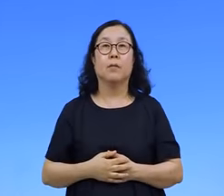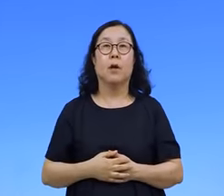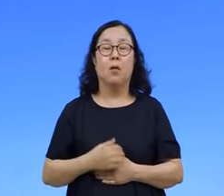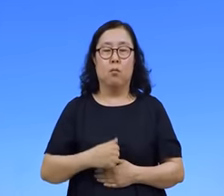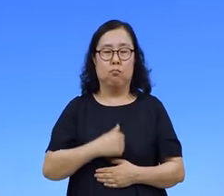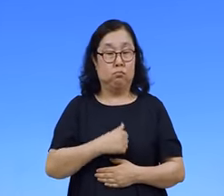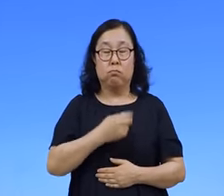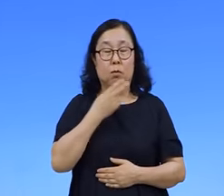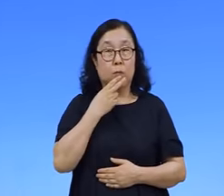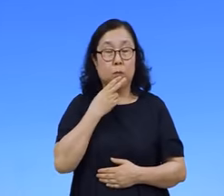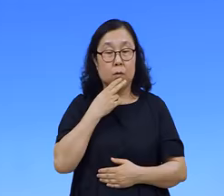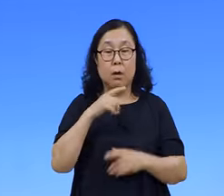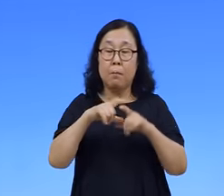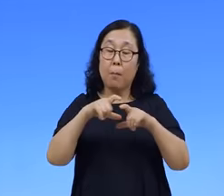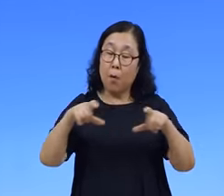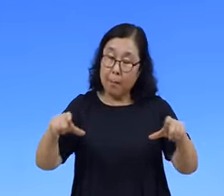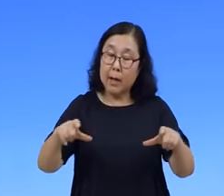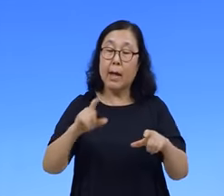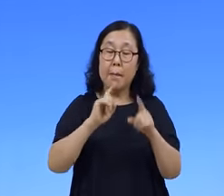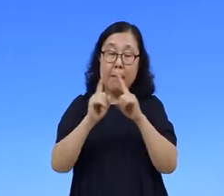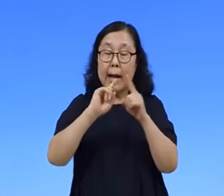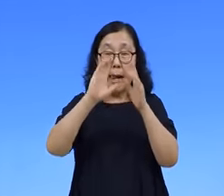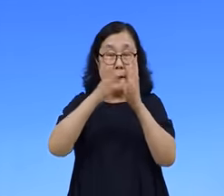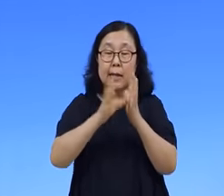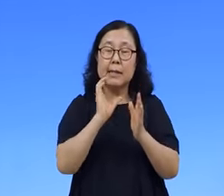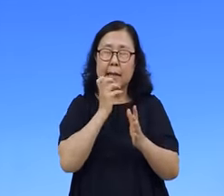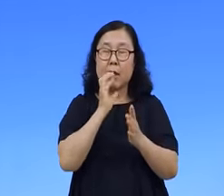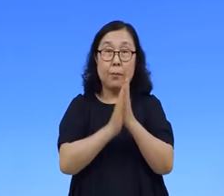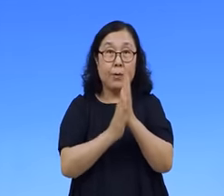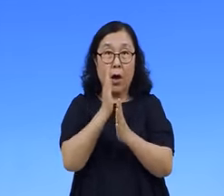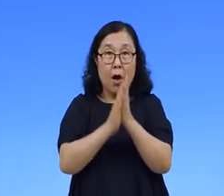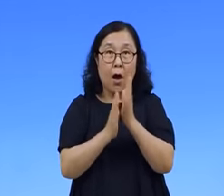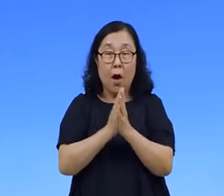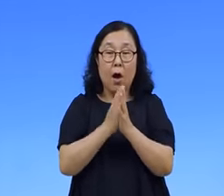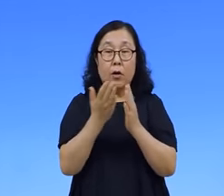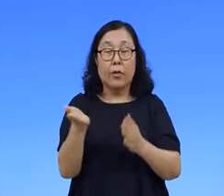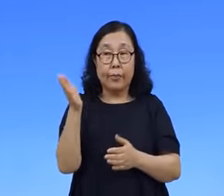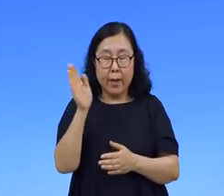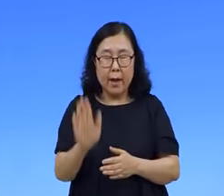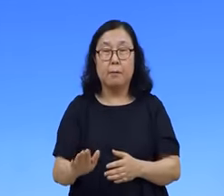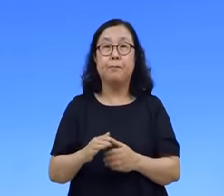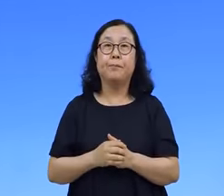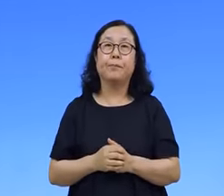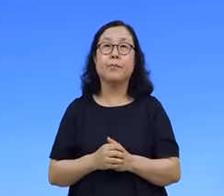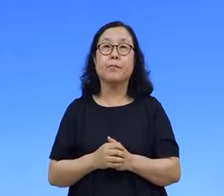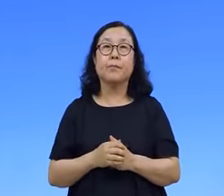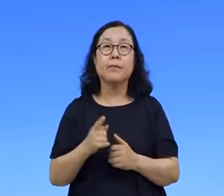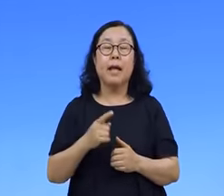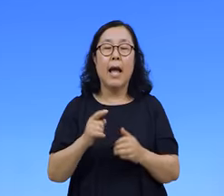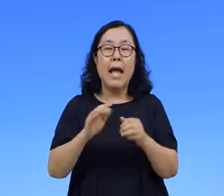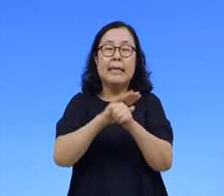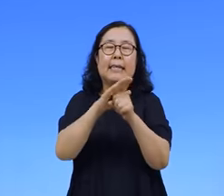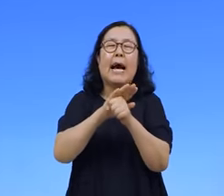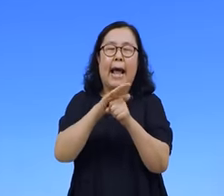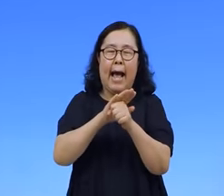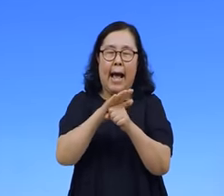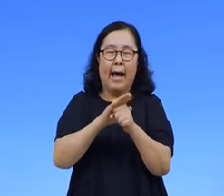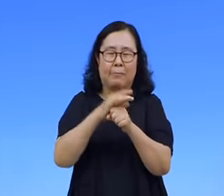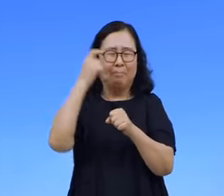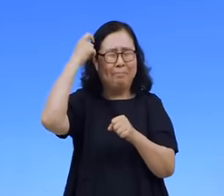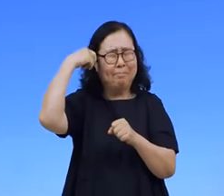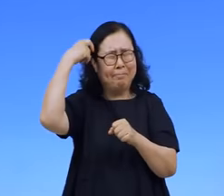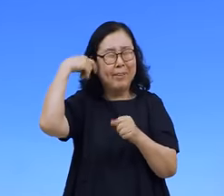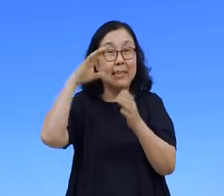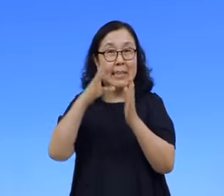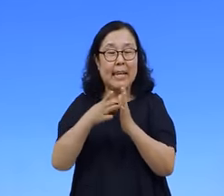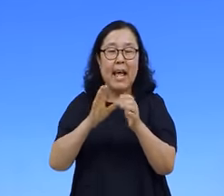흥분되는 감정 없이 평범하게 이야기하는 그거는 색깔이 없는데요. 여기에 반해 가지고 이제 막 사랑의 감정을